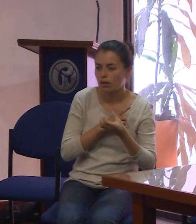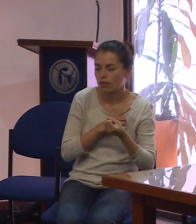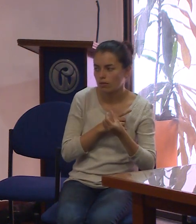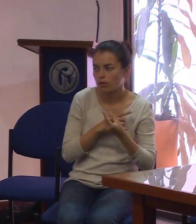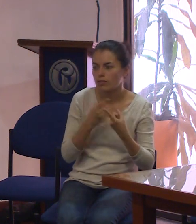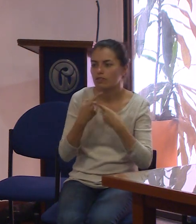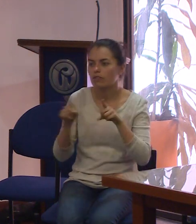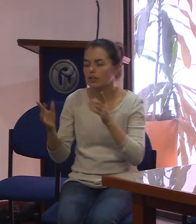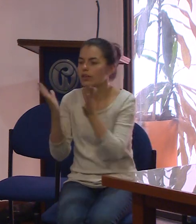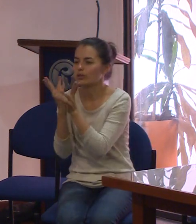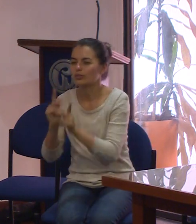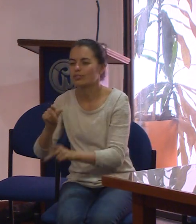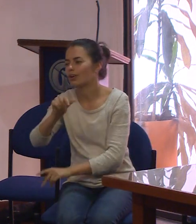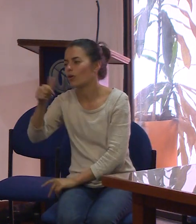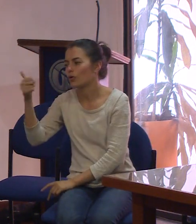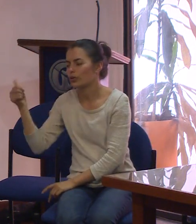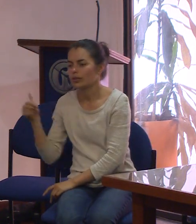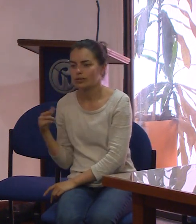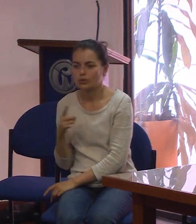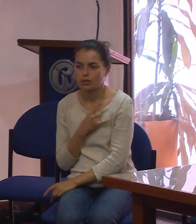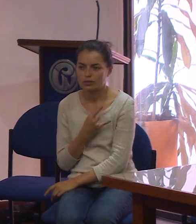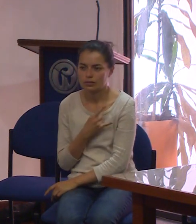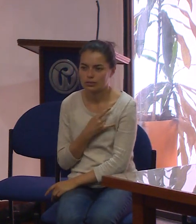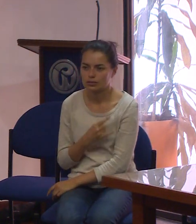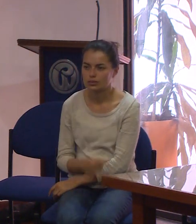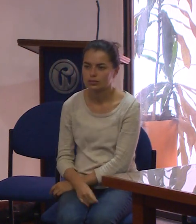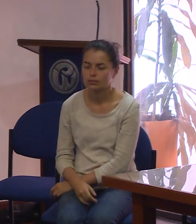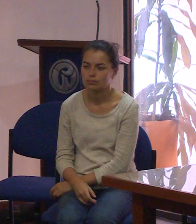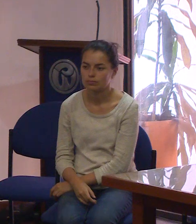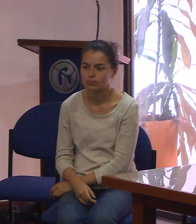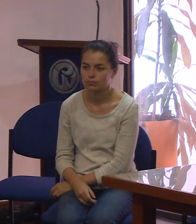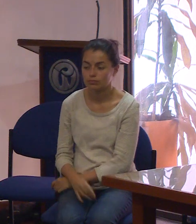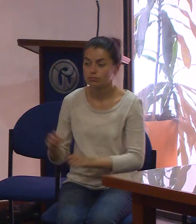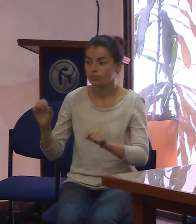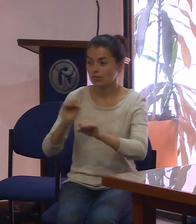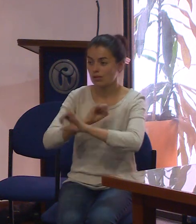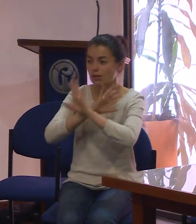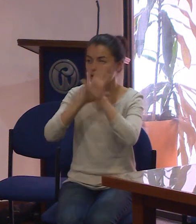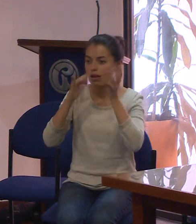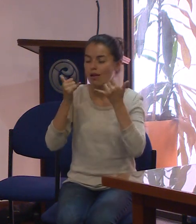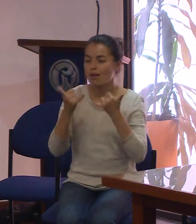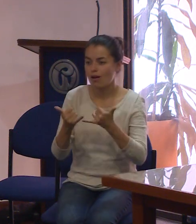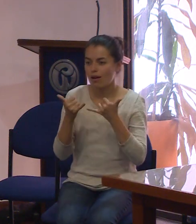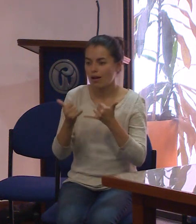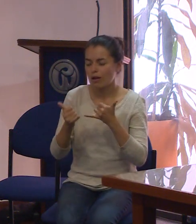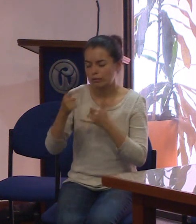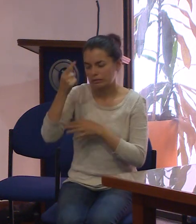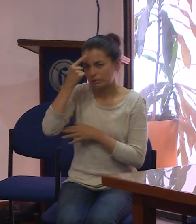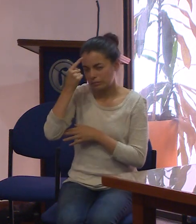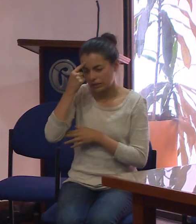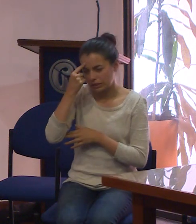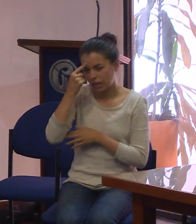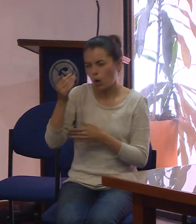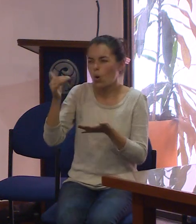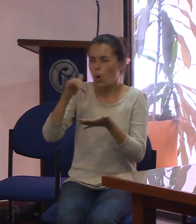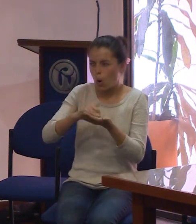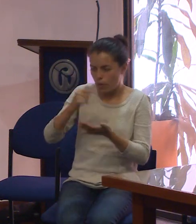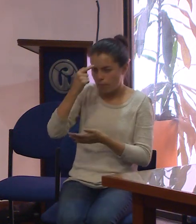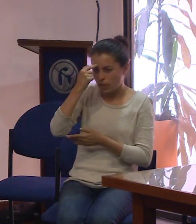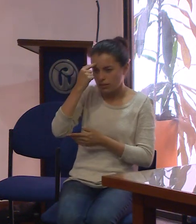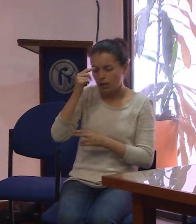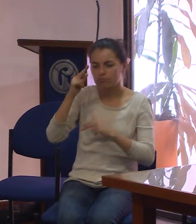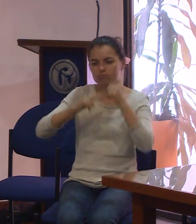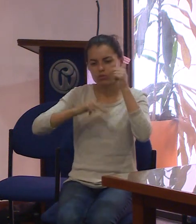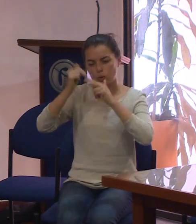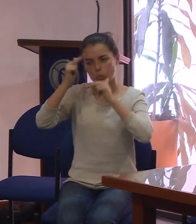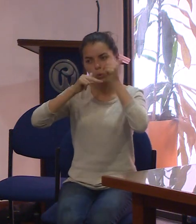Pedagógica con relación a otras universidades. Entonces, si bien nos estamos pensando, repensando,